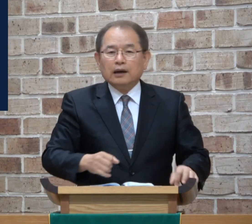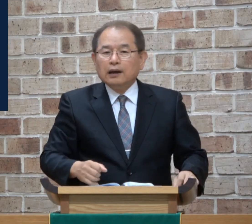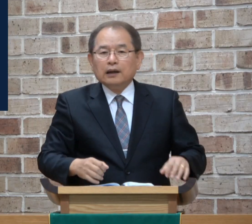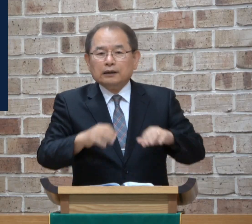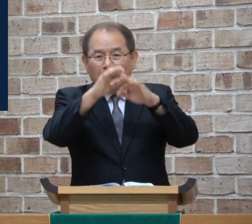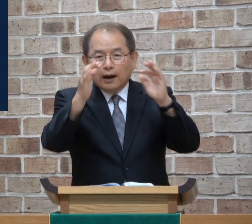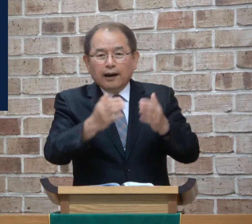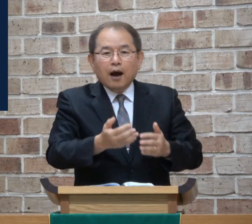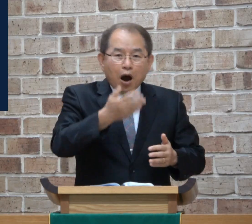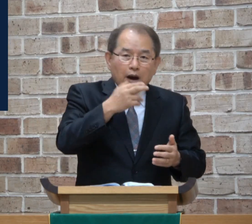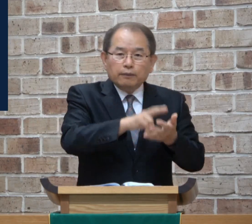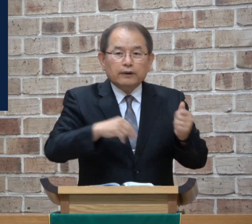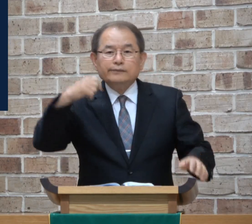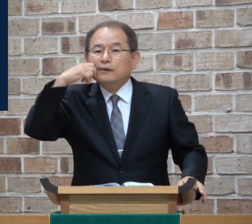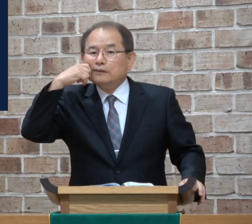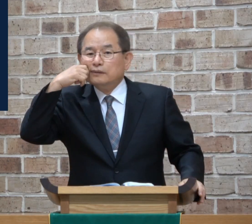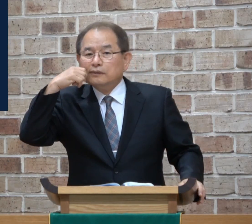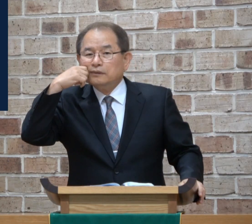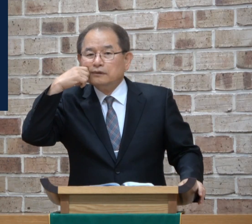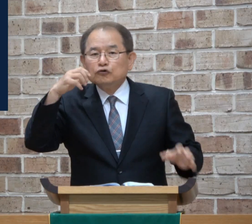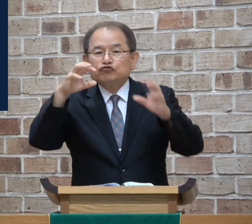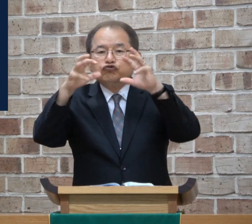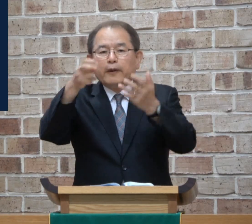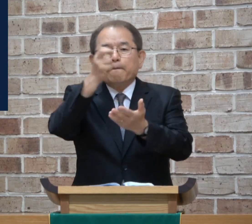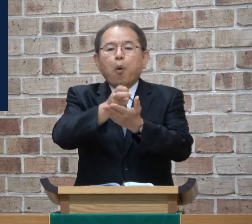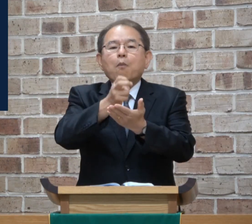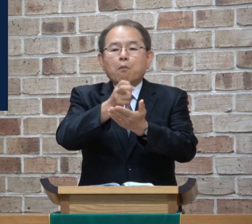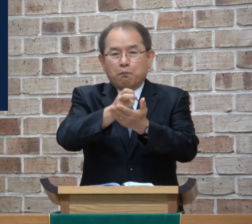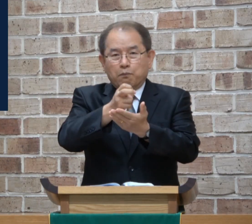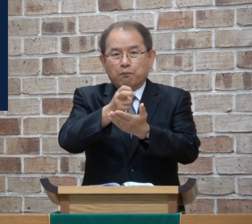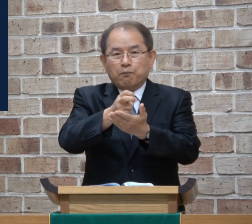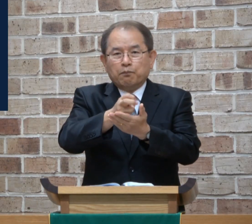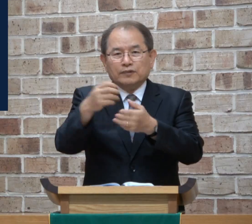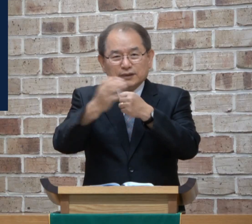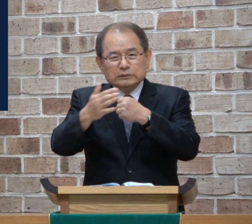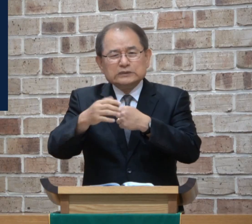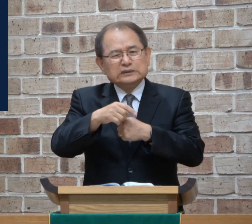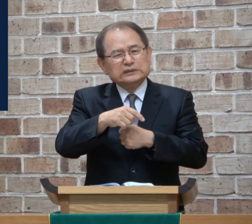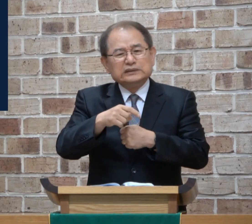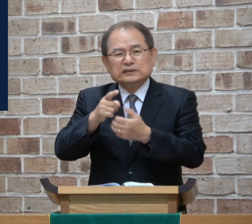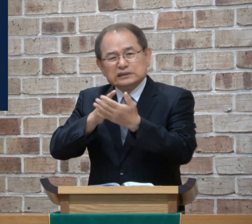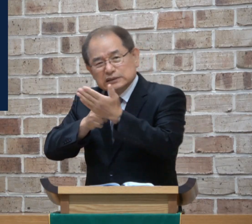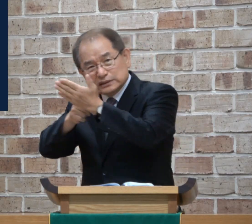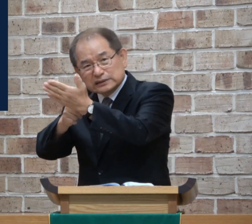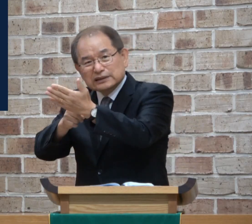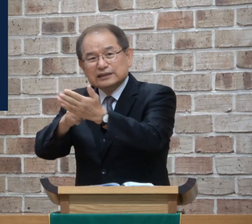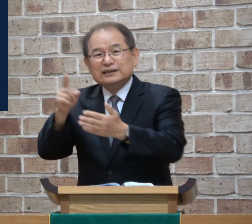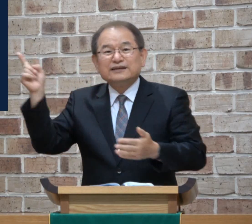무더기로 포함이 돼서 저렇게 많이 수확을 하게 되면 법에 걸리게 되어 있습니다.